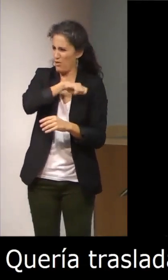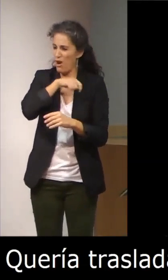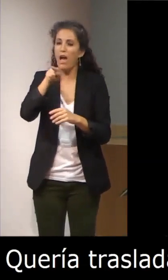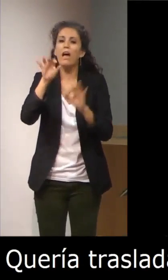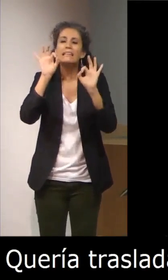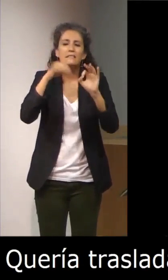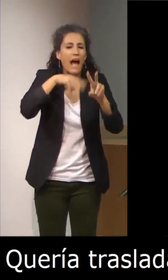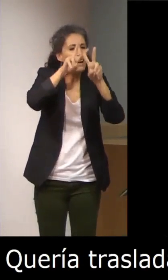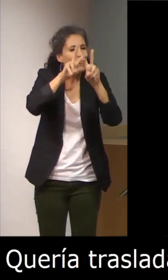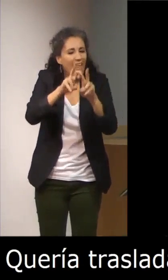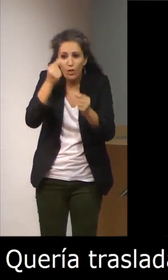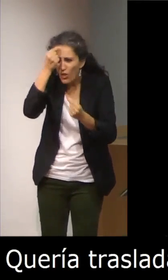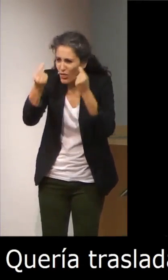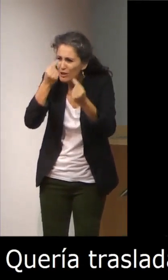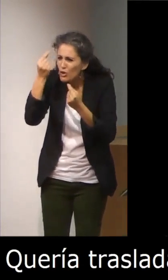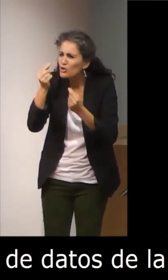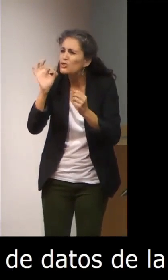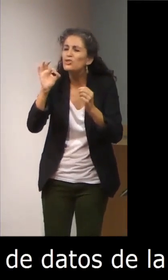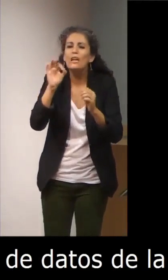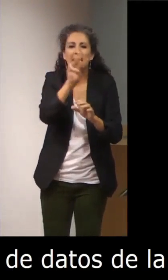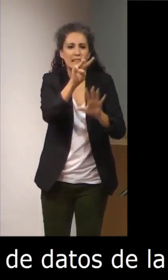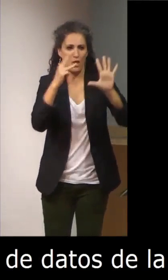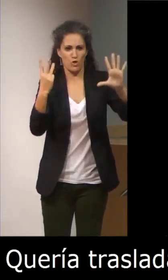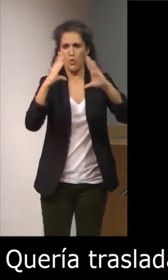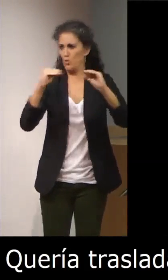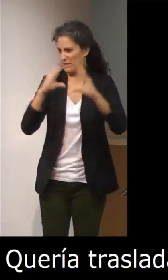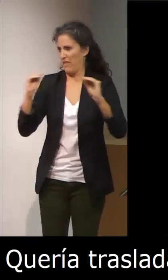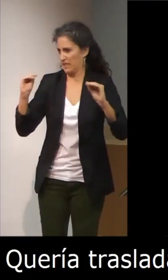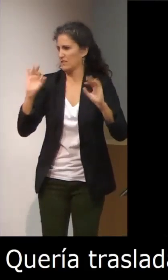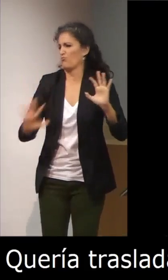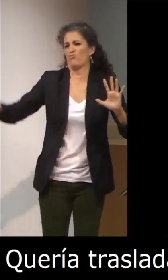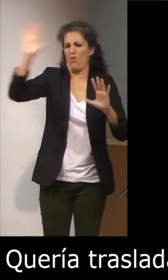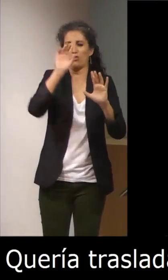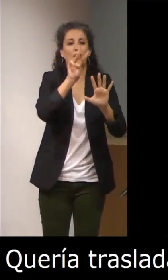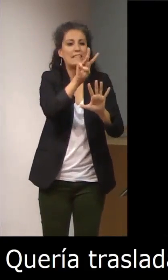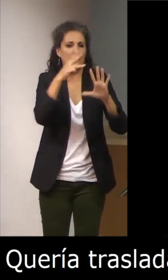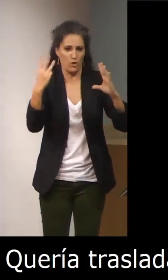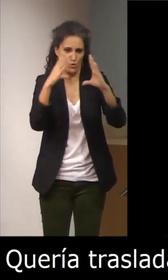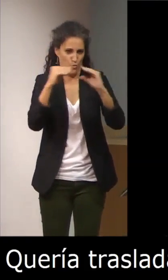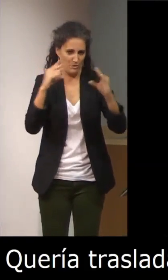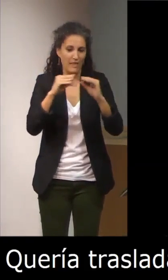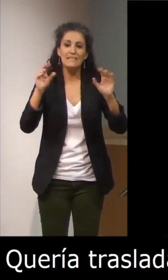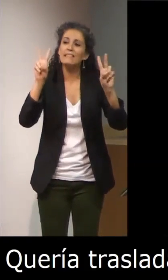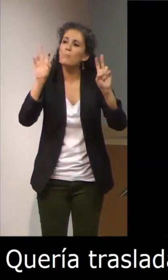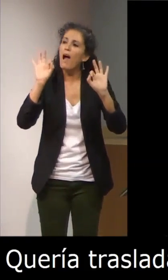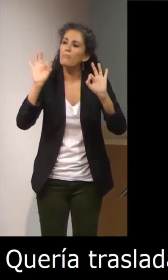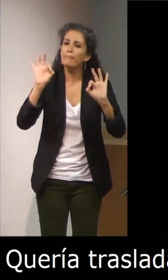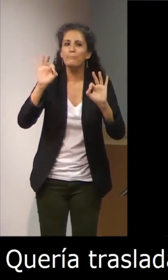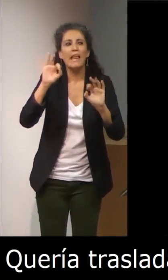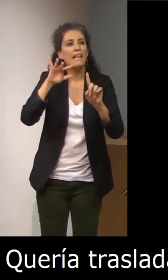universidades españolas analizando sus datos concretamente de 38